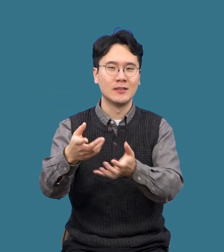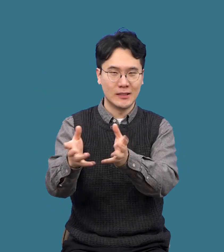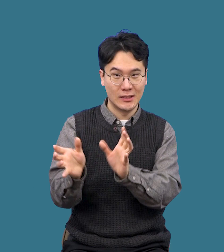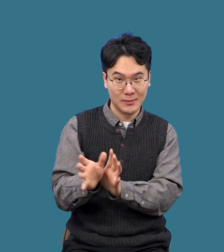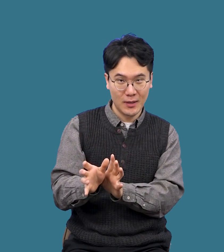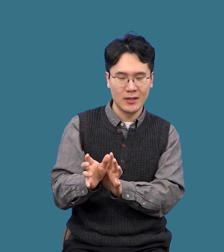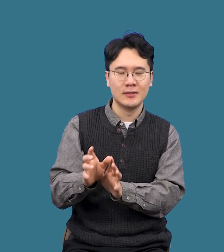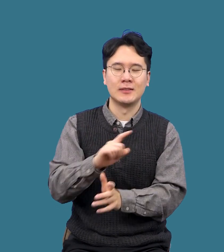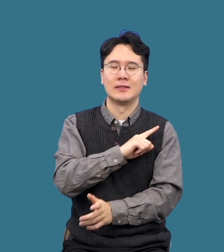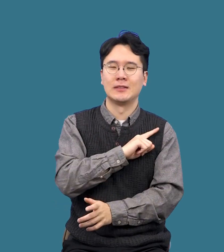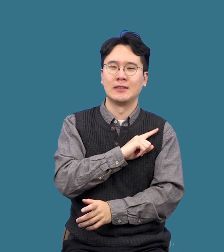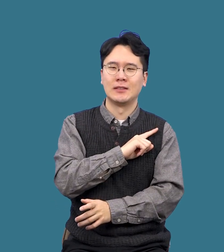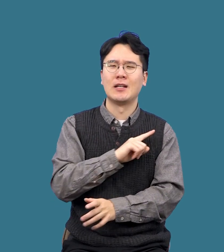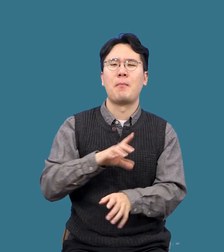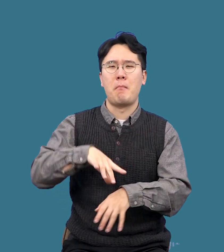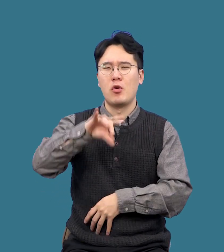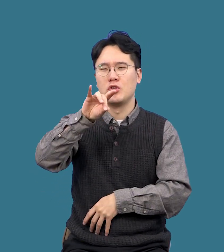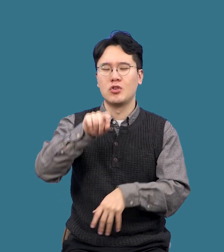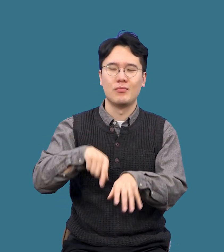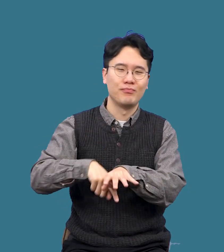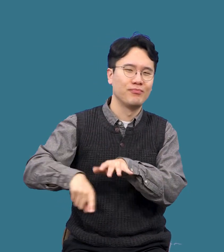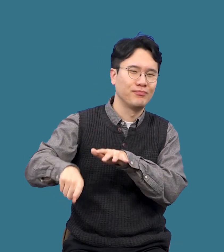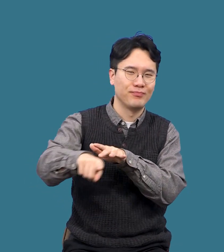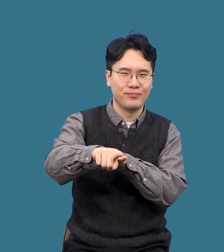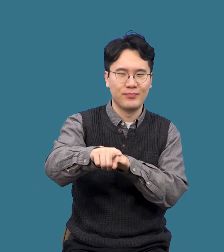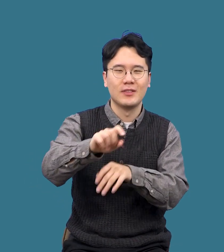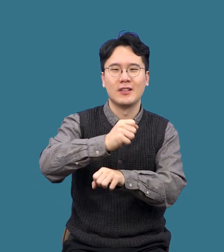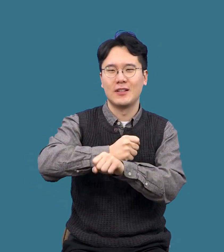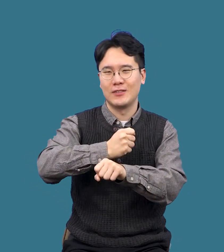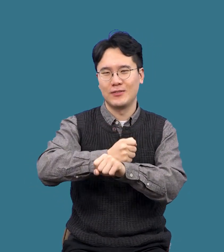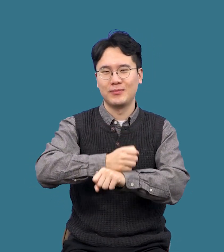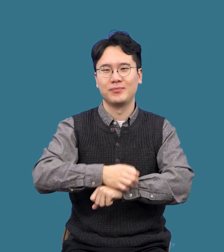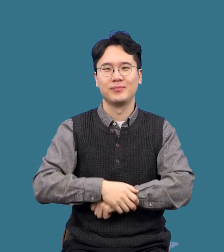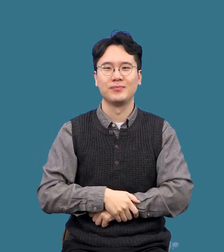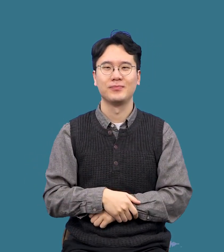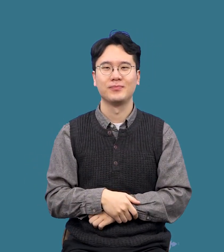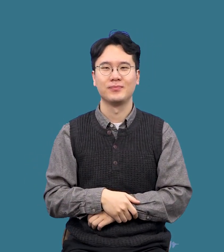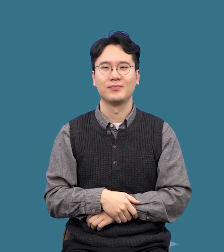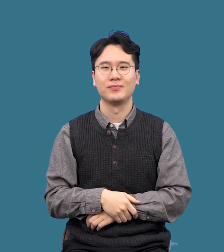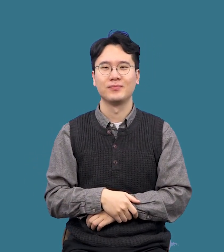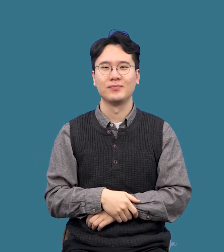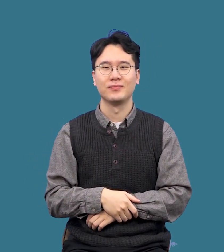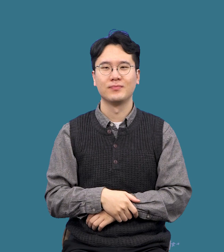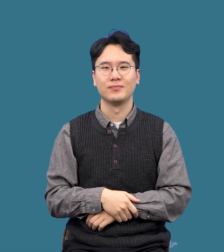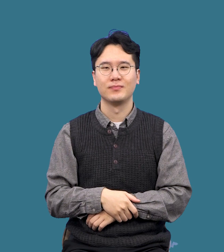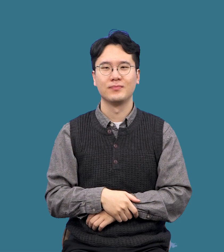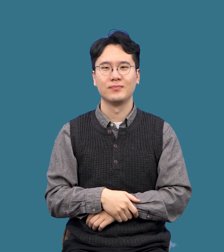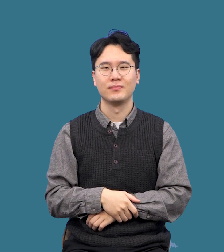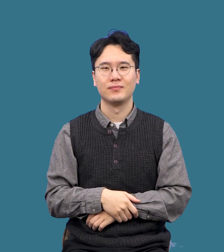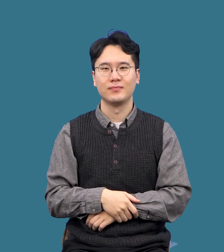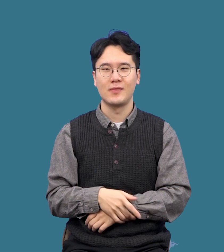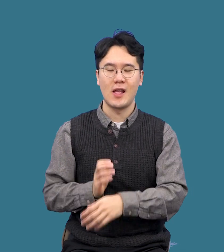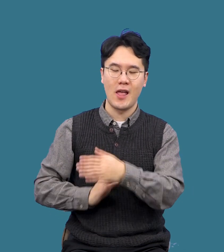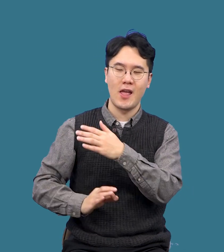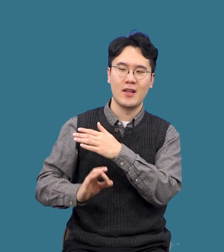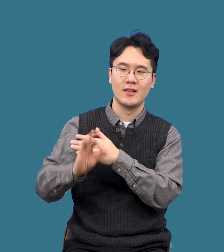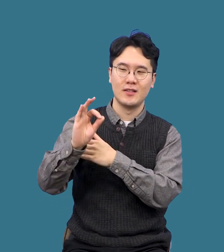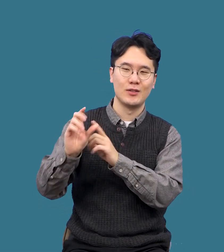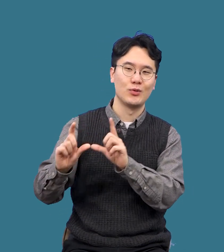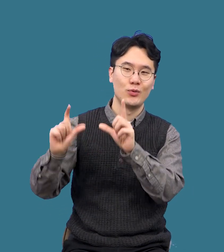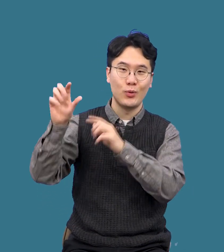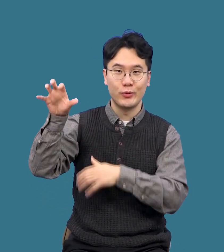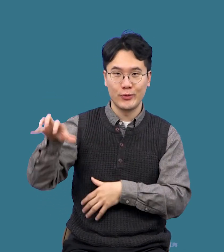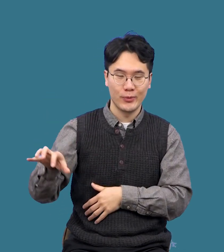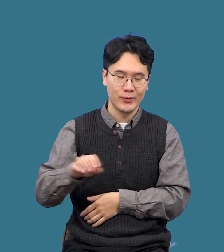유다의 계열에서 메시아 대신 예수님이 오신 것이죠. 네, 해 뜨는 동쪽 맨